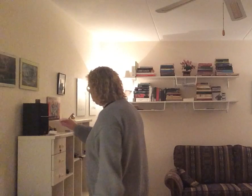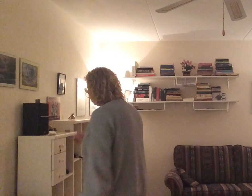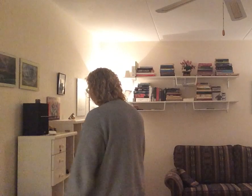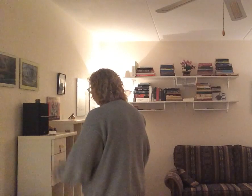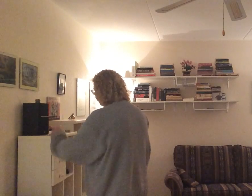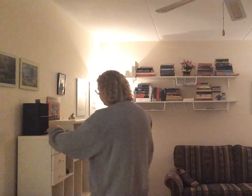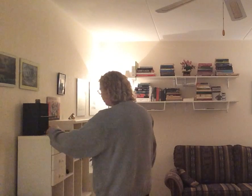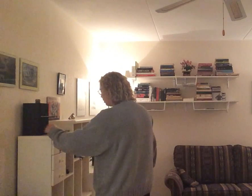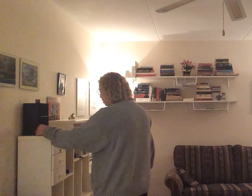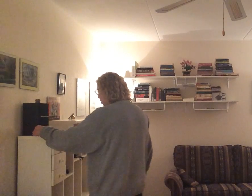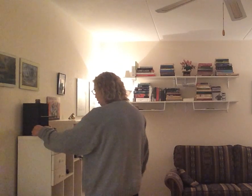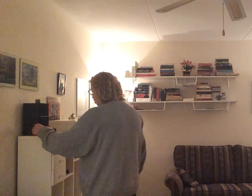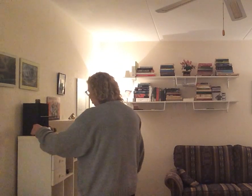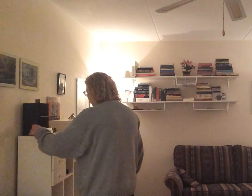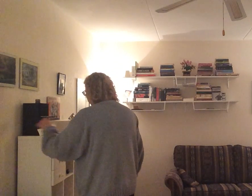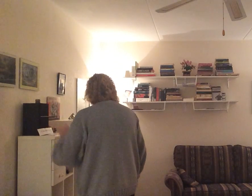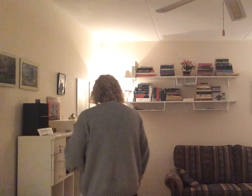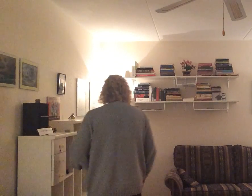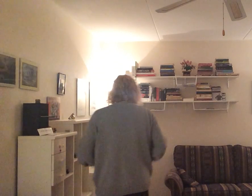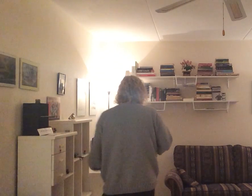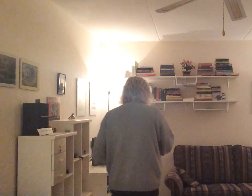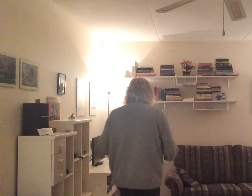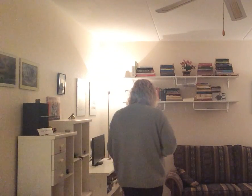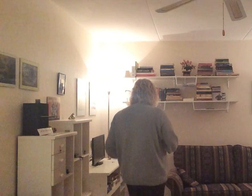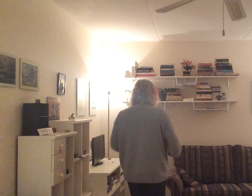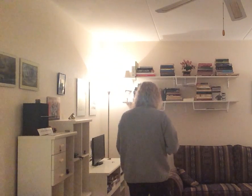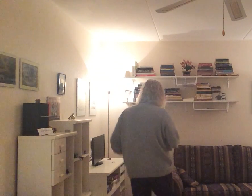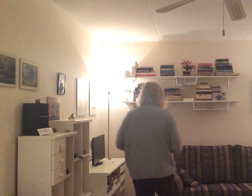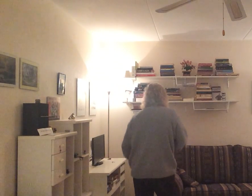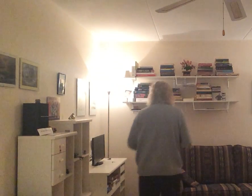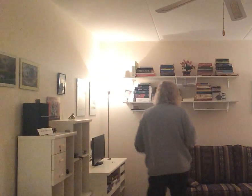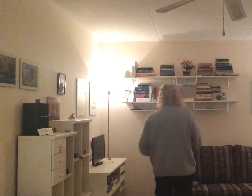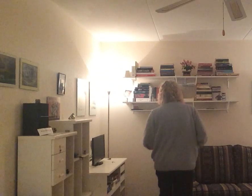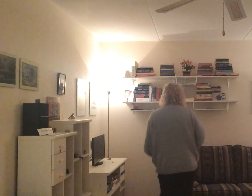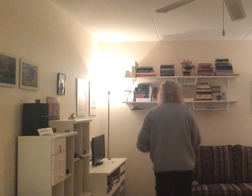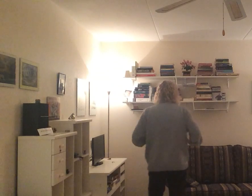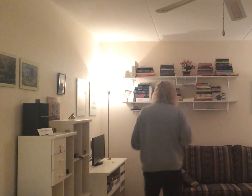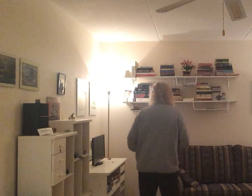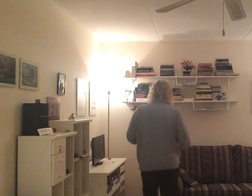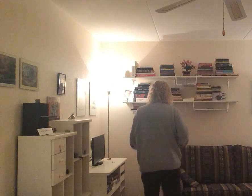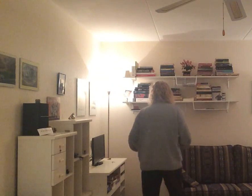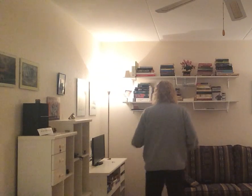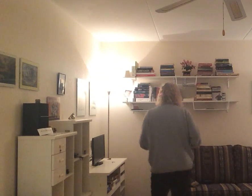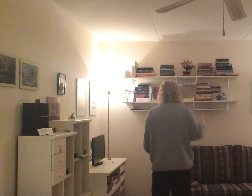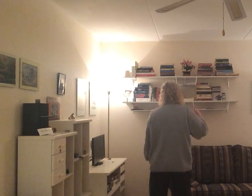Ik heb zin in een nieuw begin. Dat iedereen zeker gelukkig